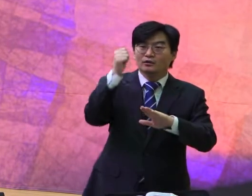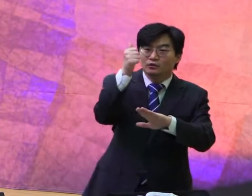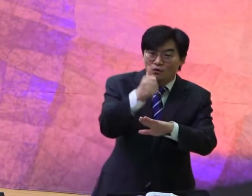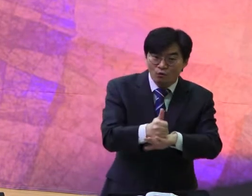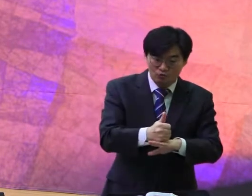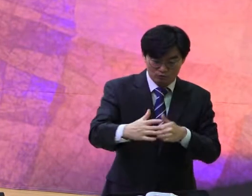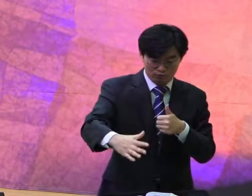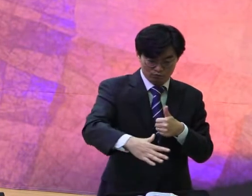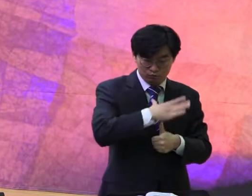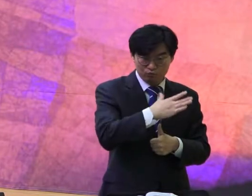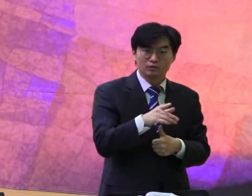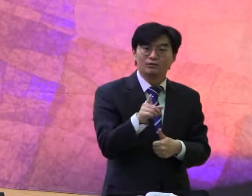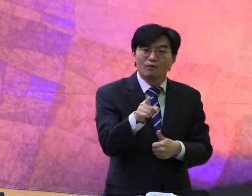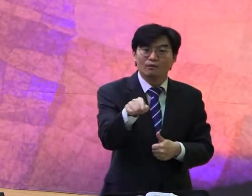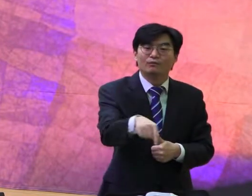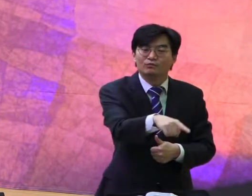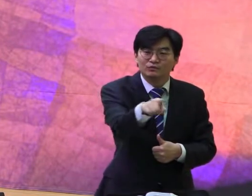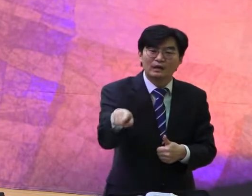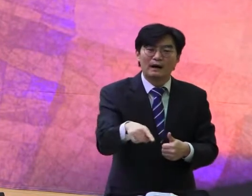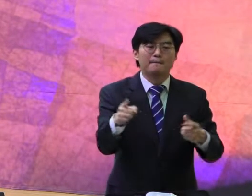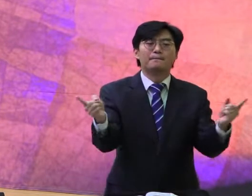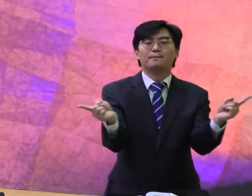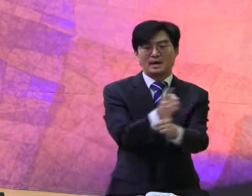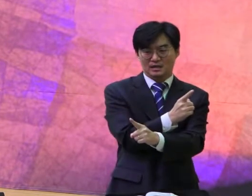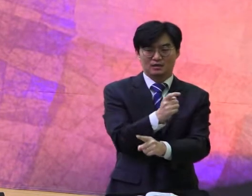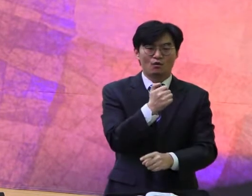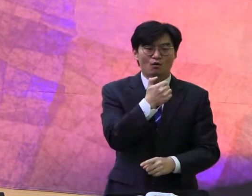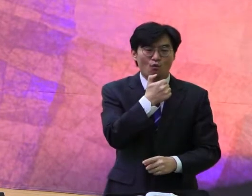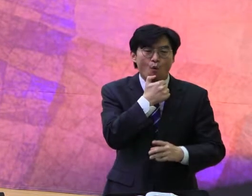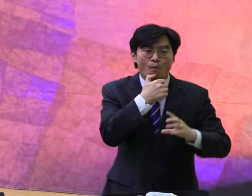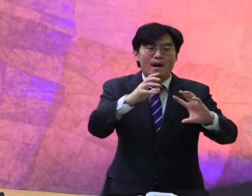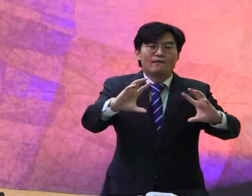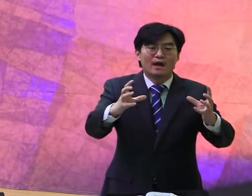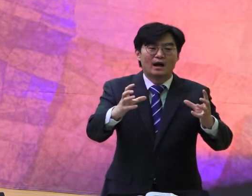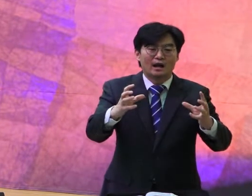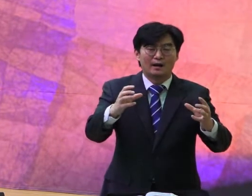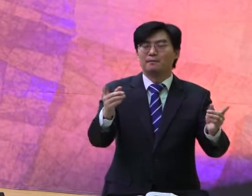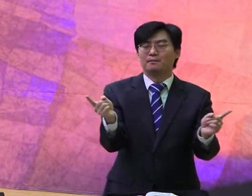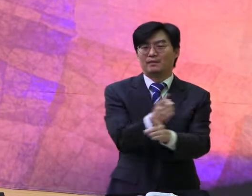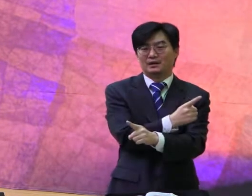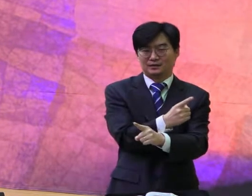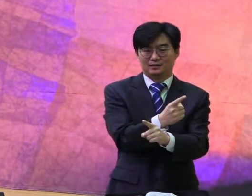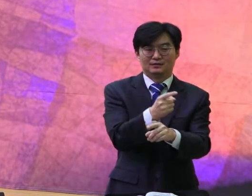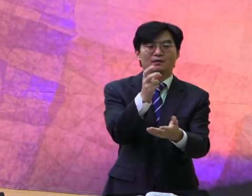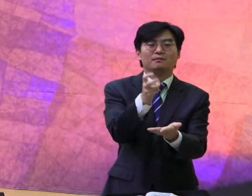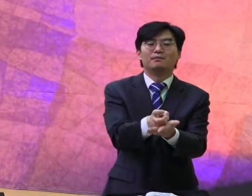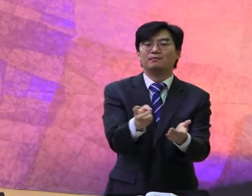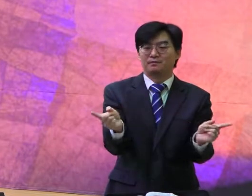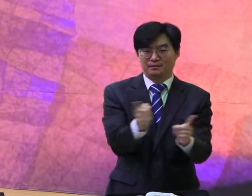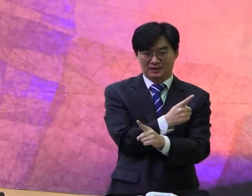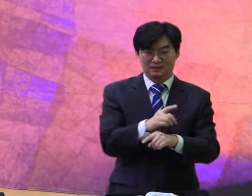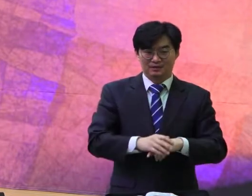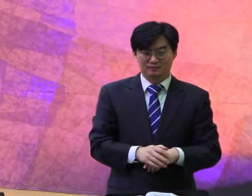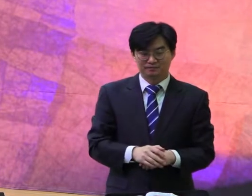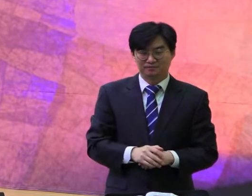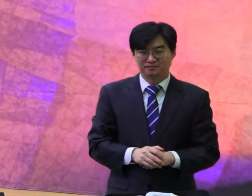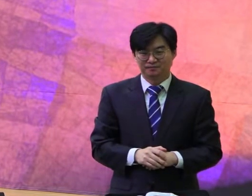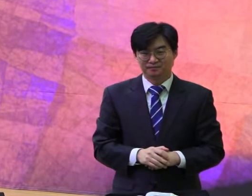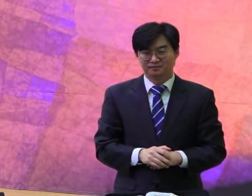신앙이라는 것은 이렇게 깊은 고난과 고통과 죽음 속에서 꼽히는 것입니다.